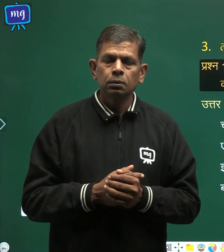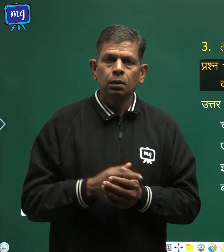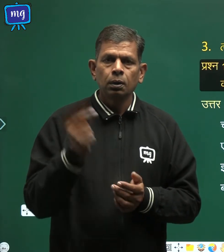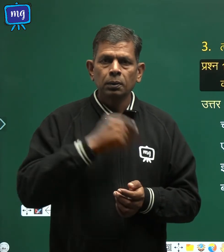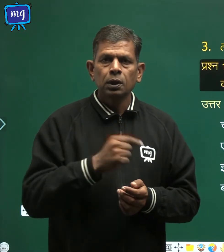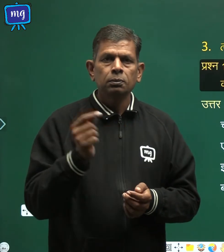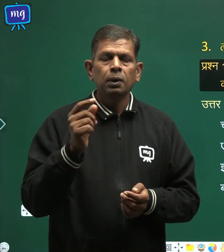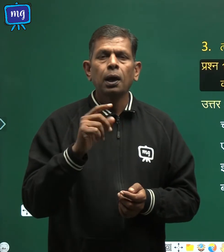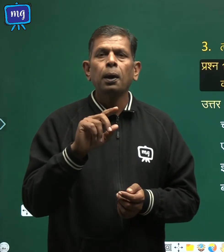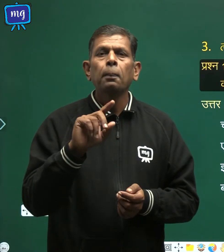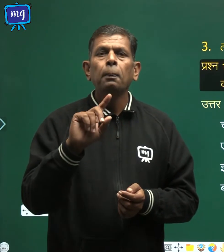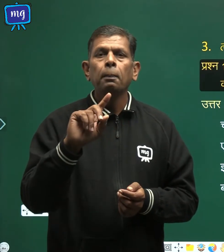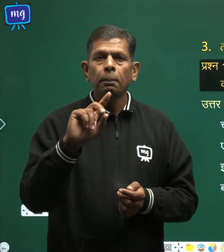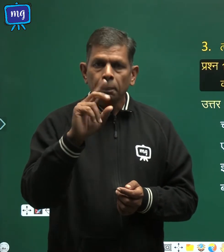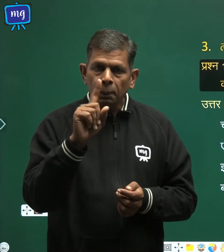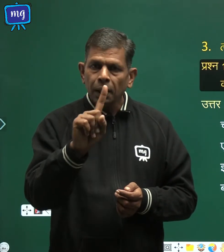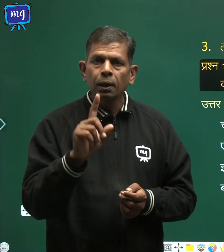अब इसमें पहला प्रश्न करेंगे,